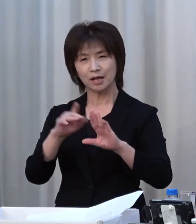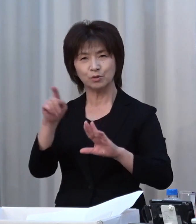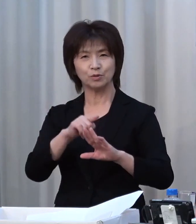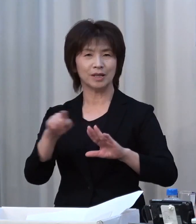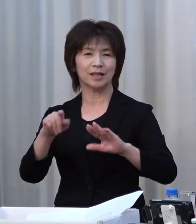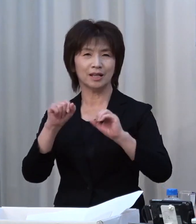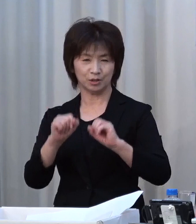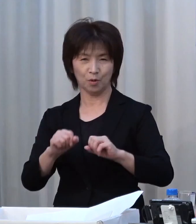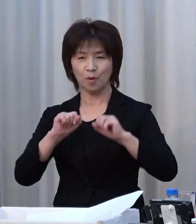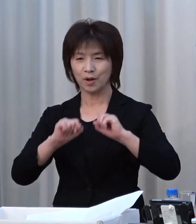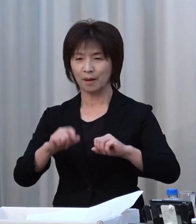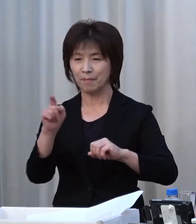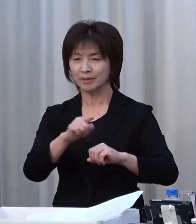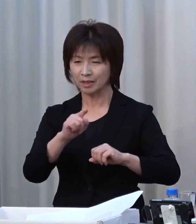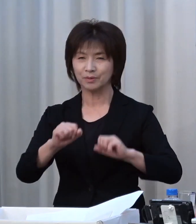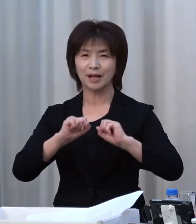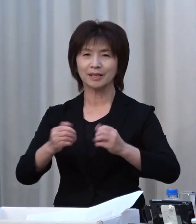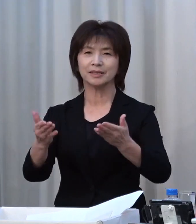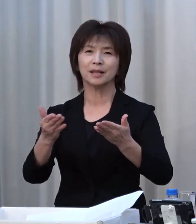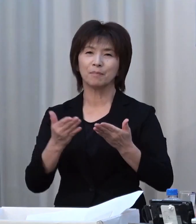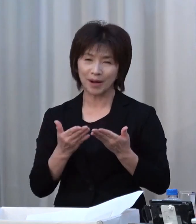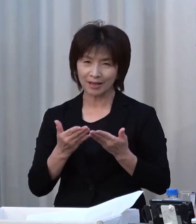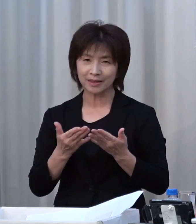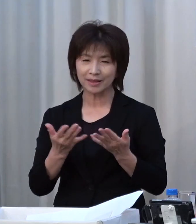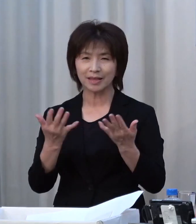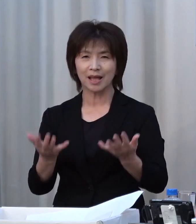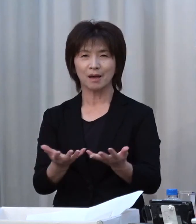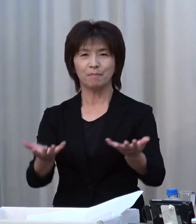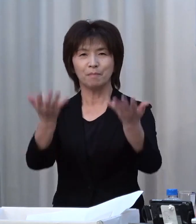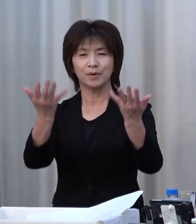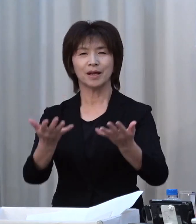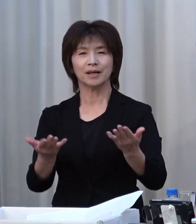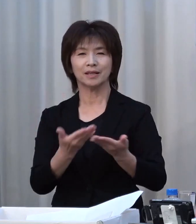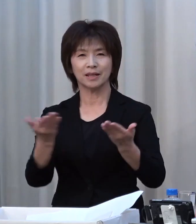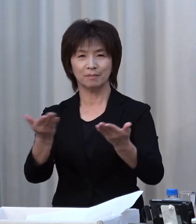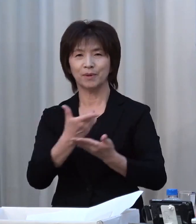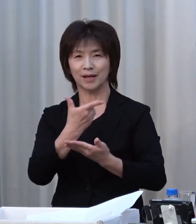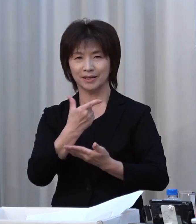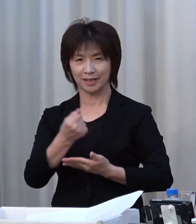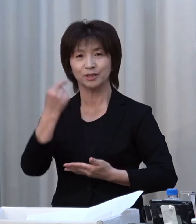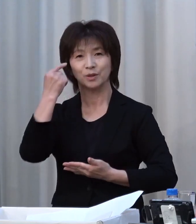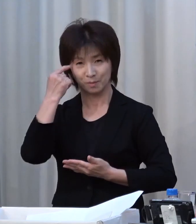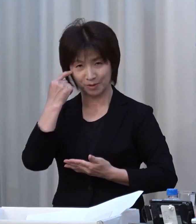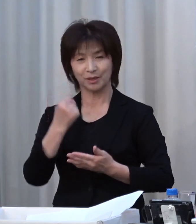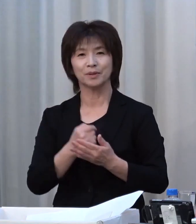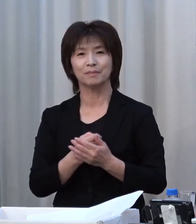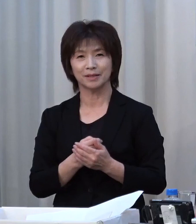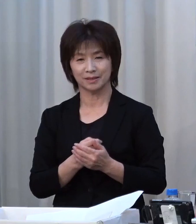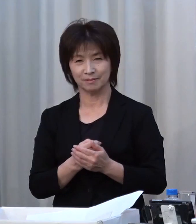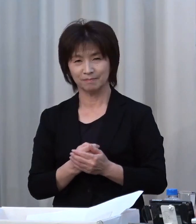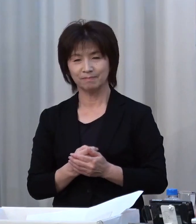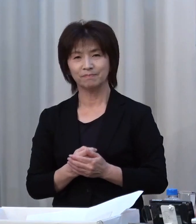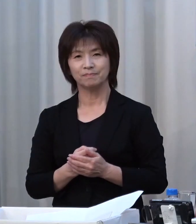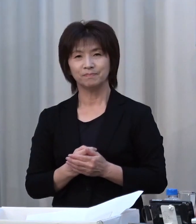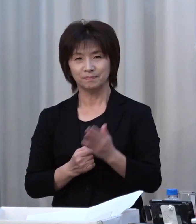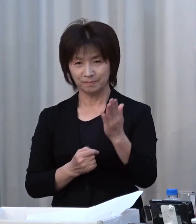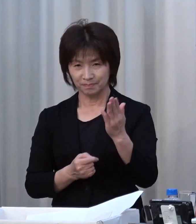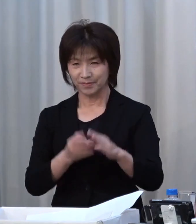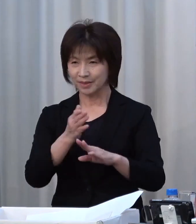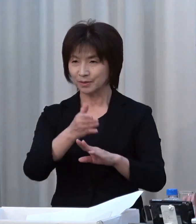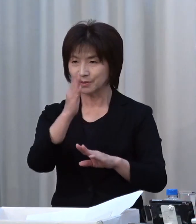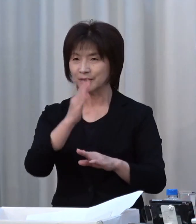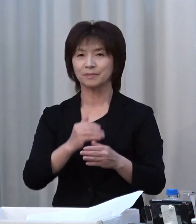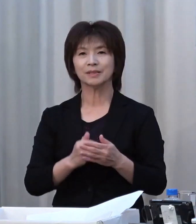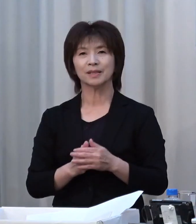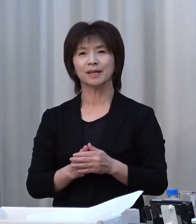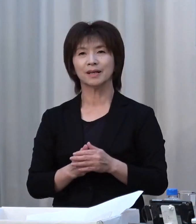ている方にこう走ってもらってね盛り上げてもらいたいなと、そのように思うところでございます。 ありがとうございました。